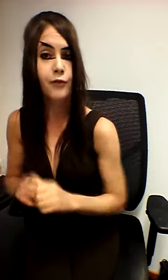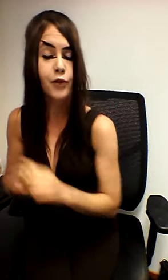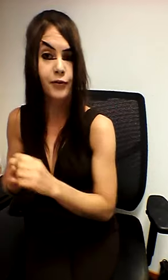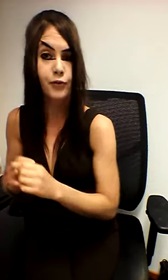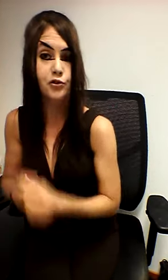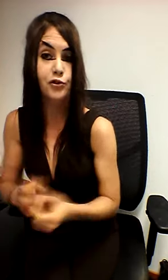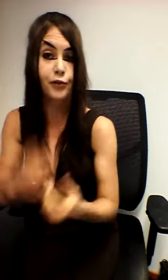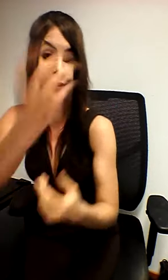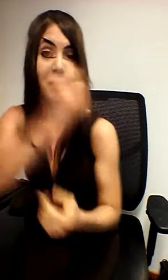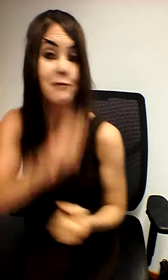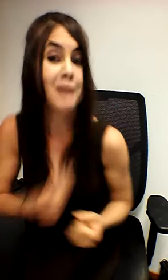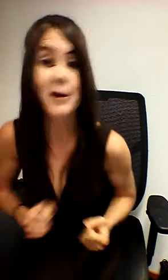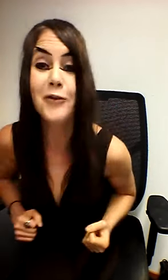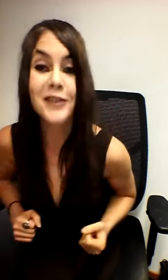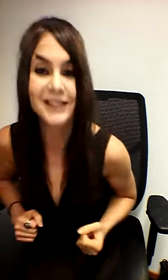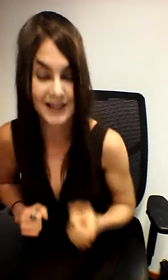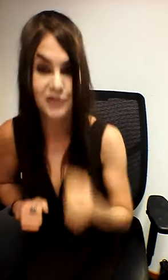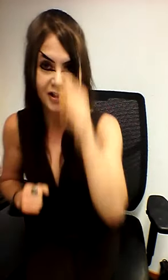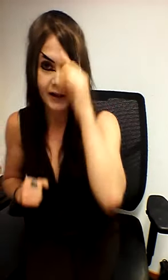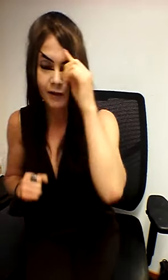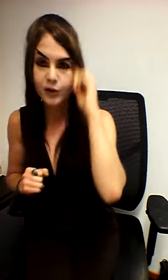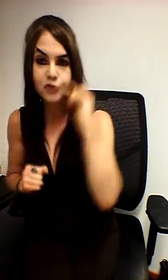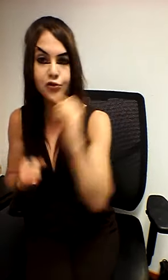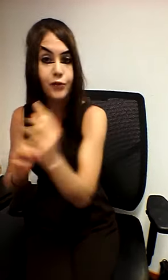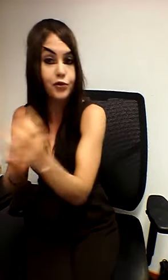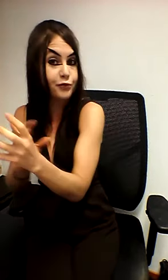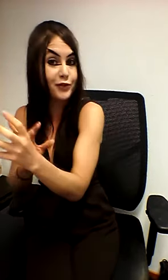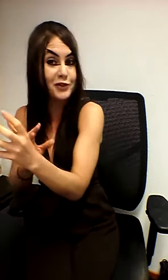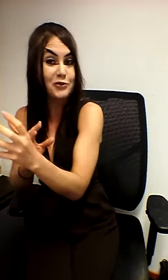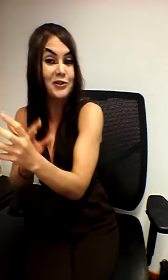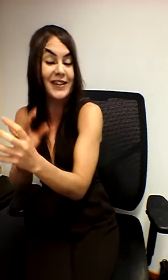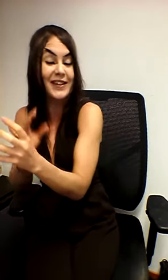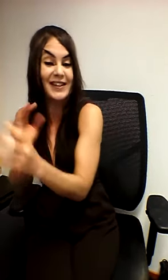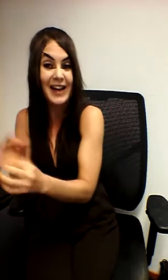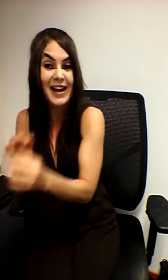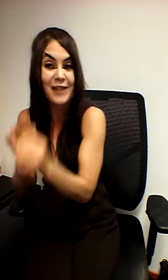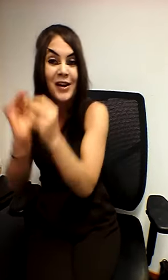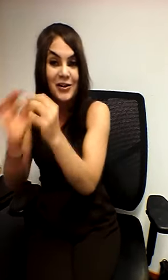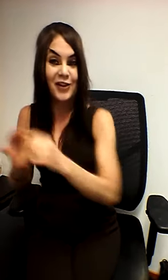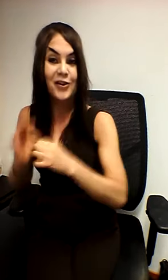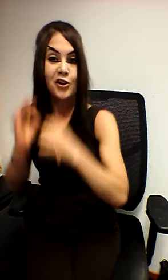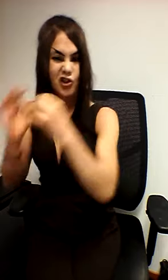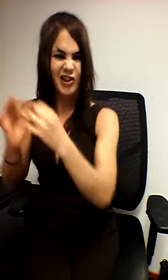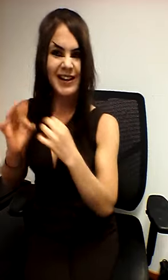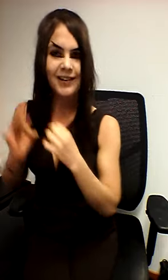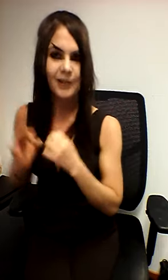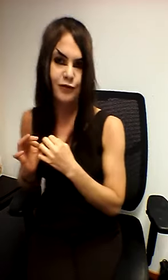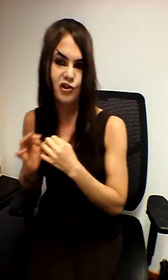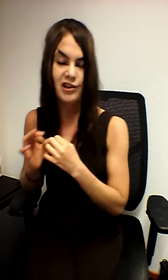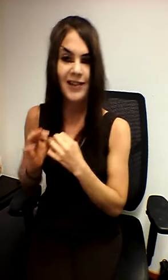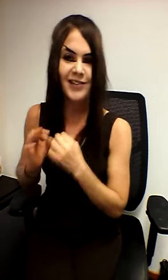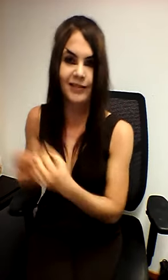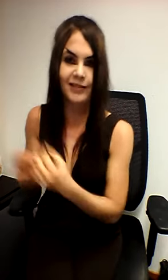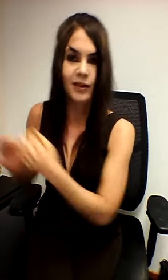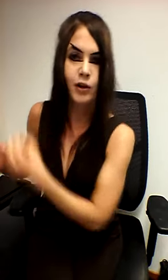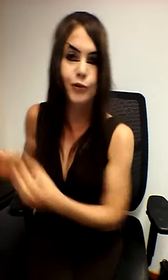vocht en voedingsstoffen, waaronder die essentiële voedingsstoffen. Dus de voedingsstoestand in je lijf zal sneller verslechteren